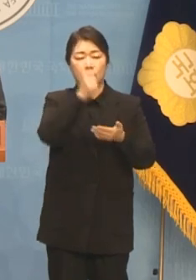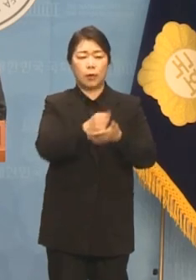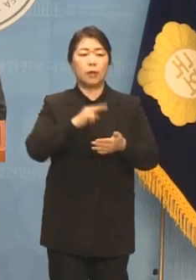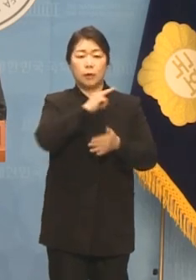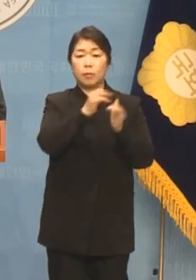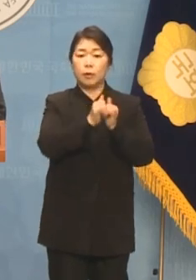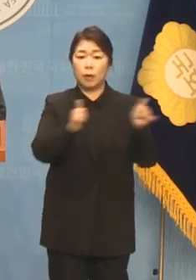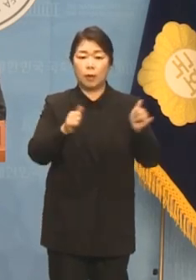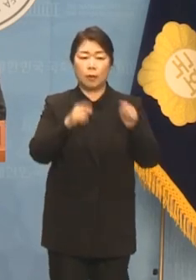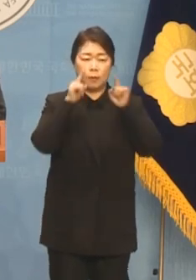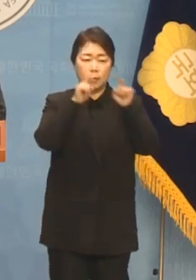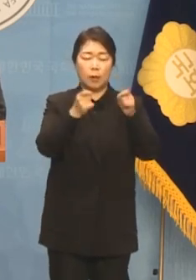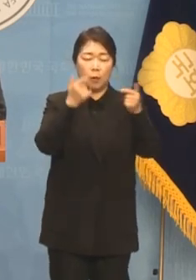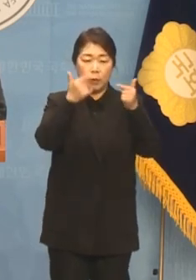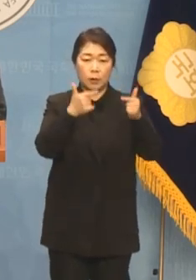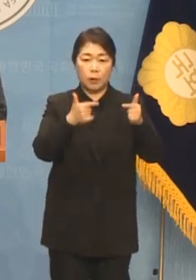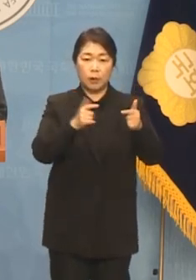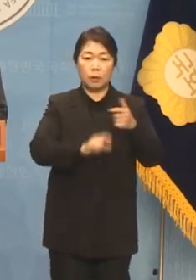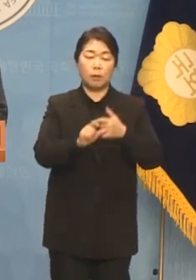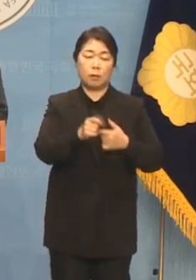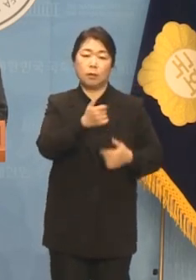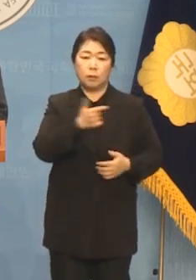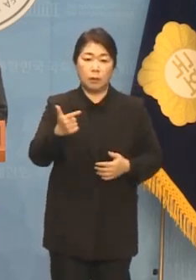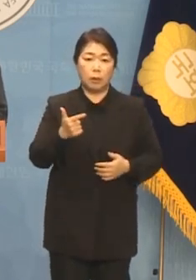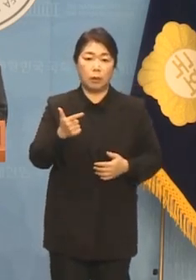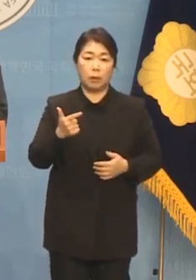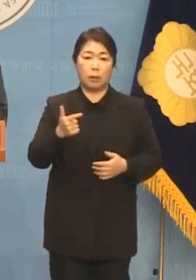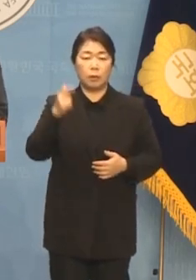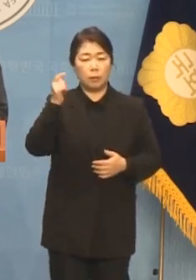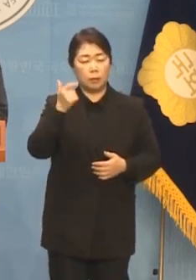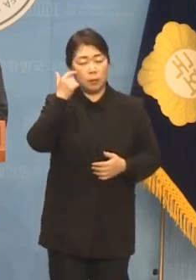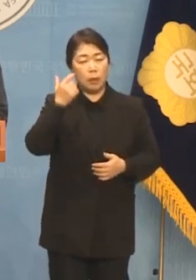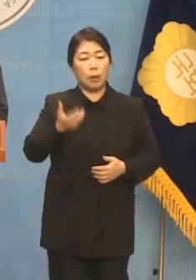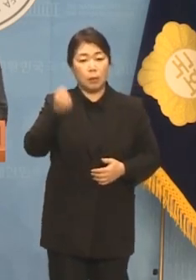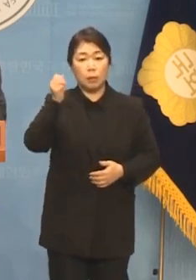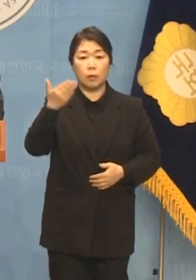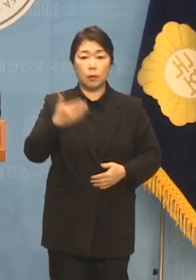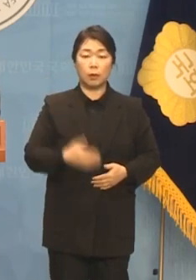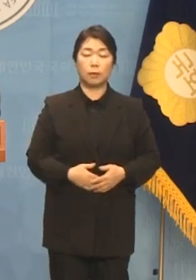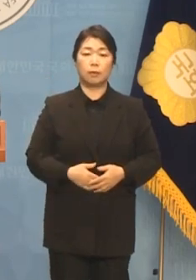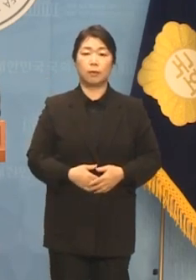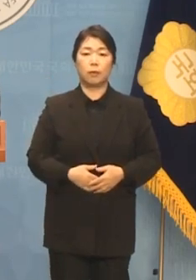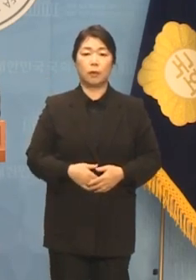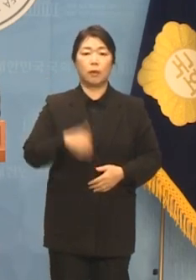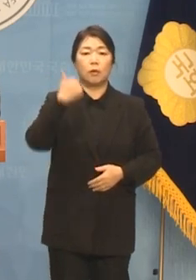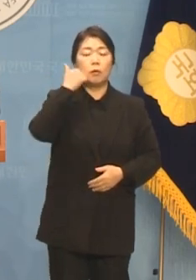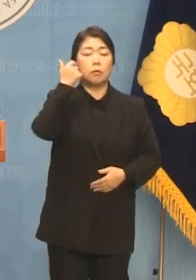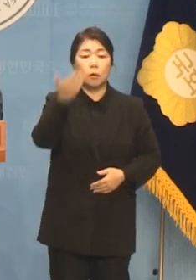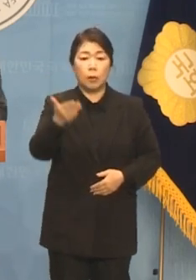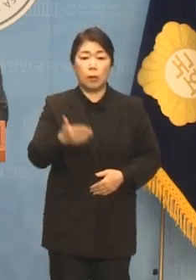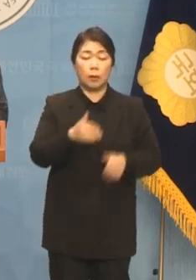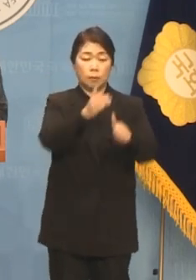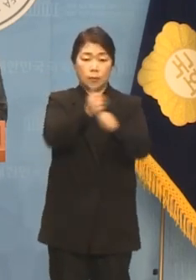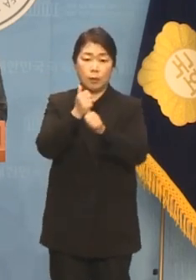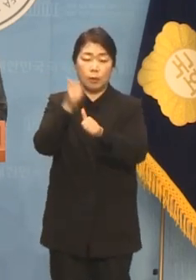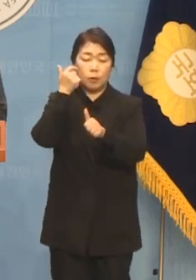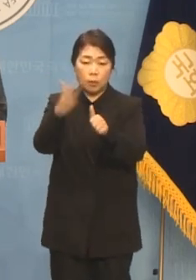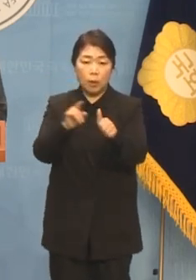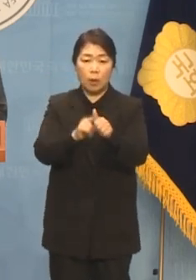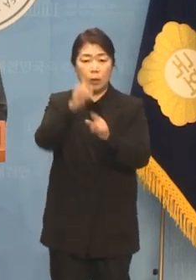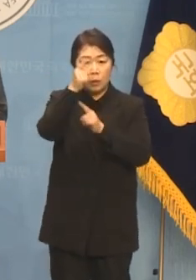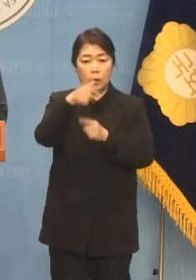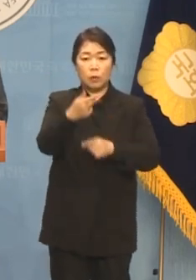더욱 확신만 굳어져 가고 있는데 거리에 나가서 아무나 잡고 물어보십시오 이종섭